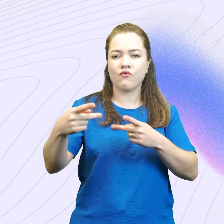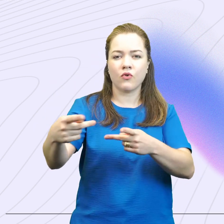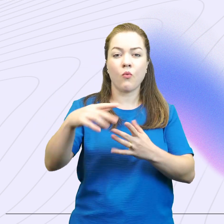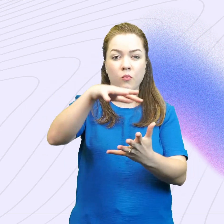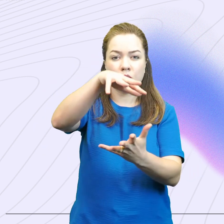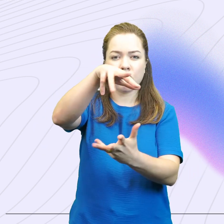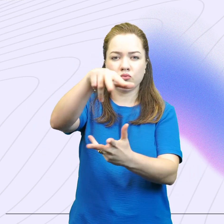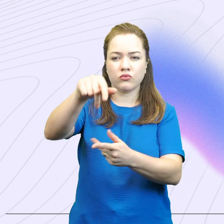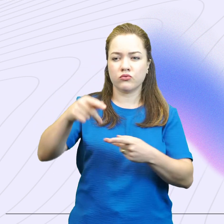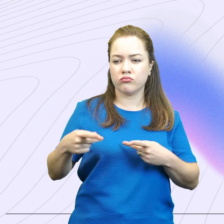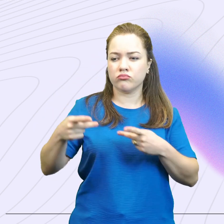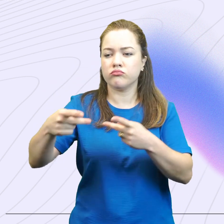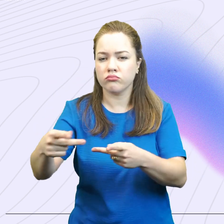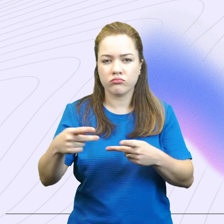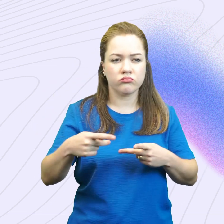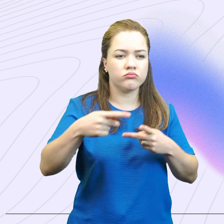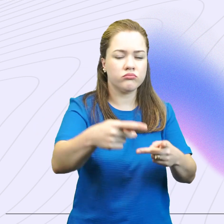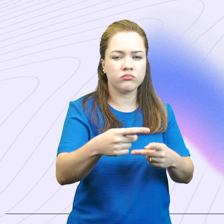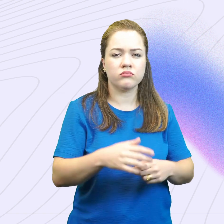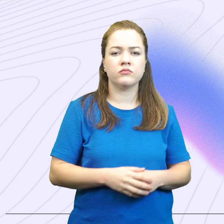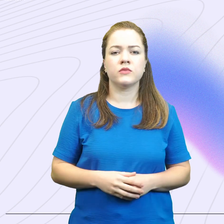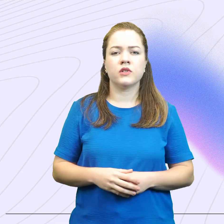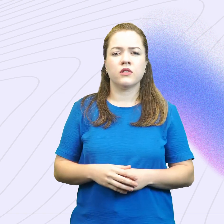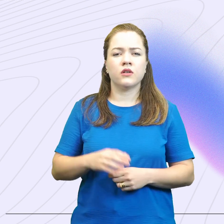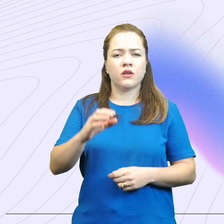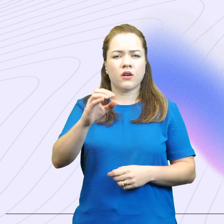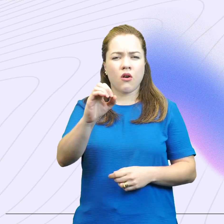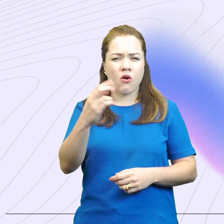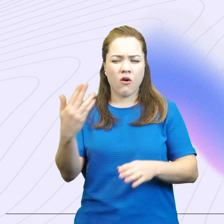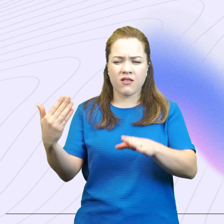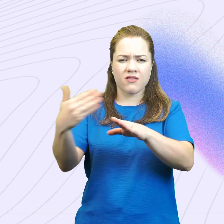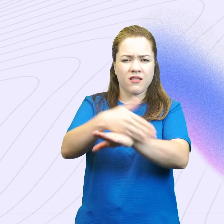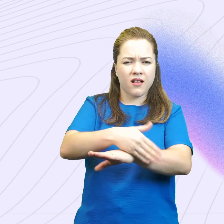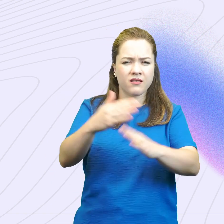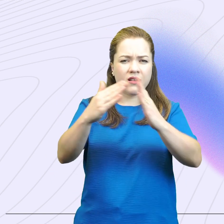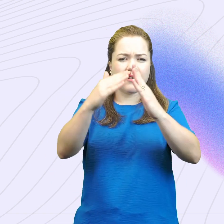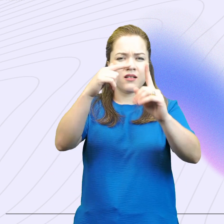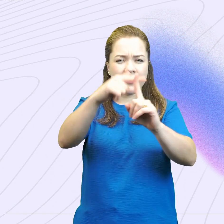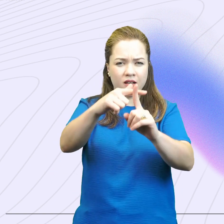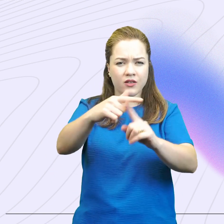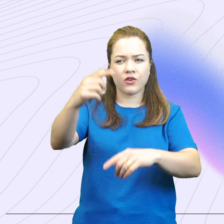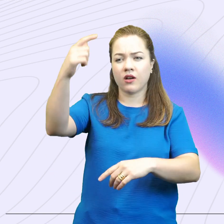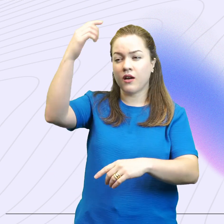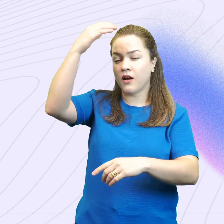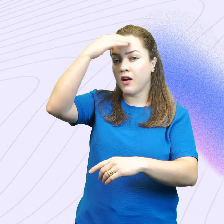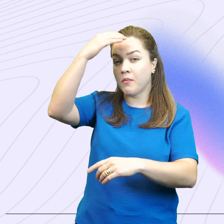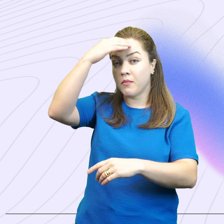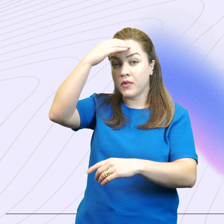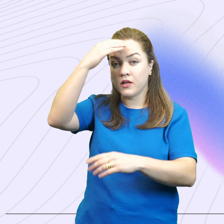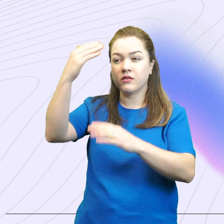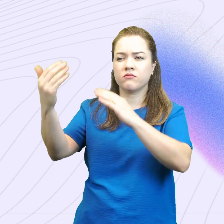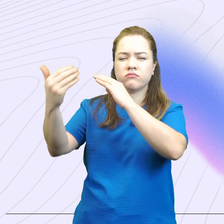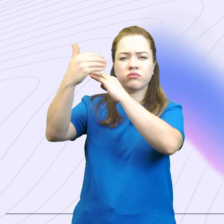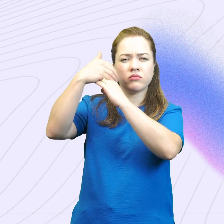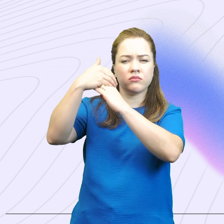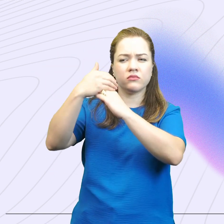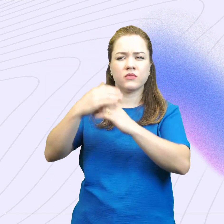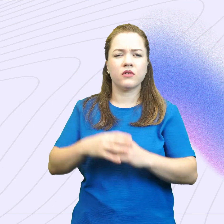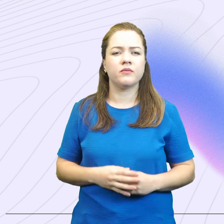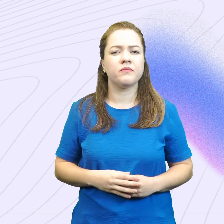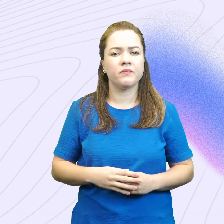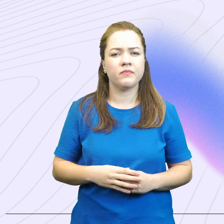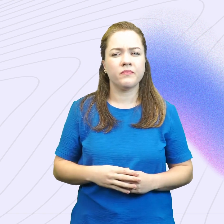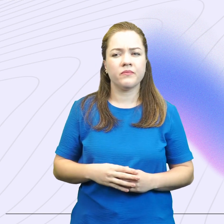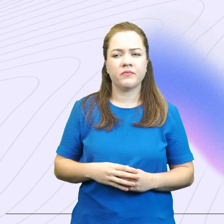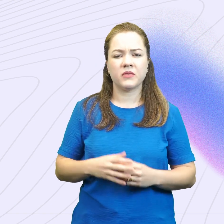estão tentando entrar para dentro da igreja, entrar na mente do povo de Deus, e colocar como se existisse alguma possibilidade de